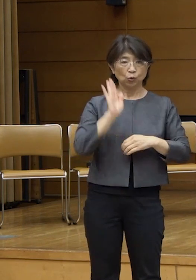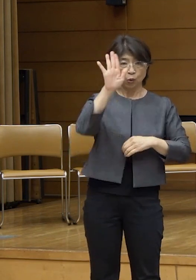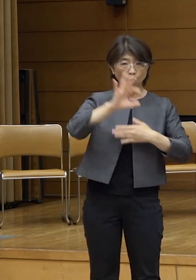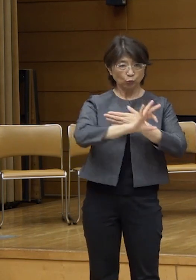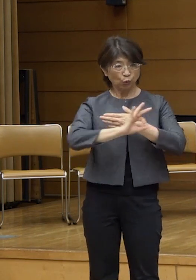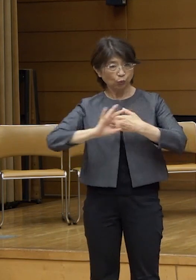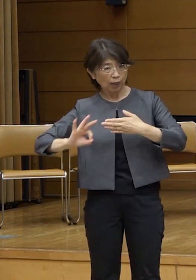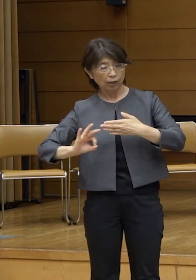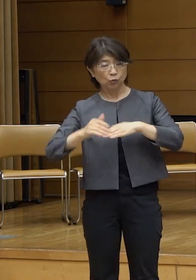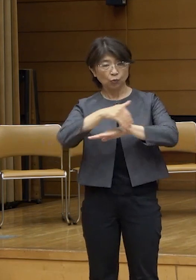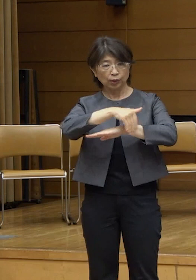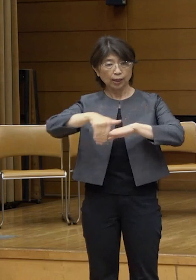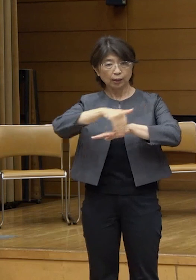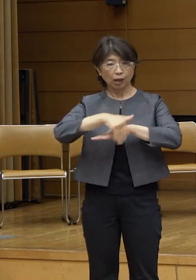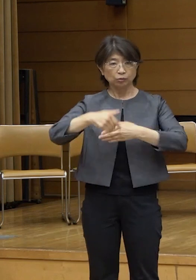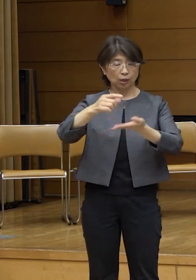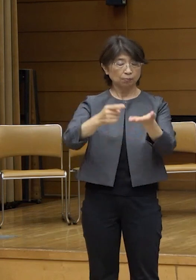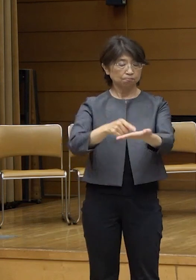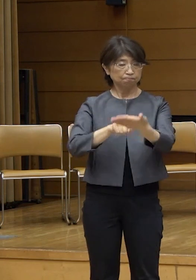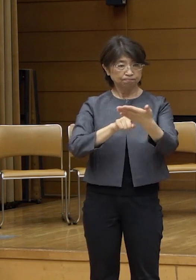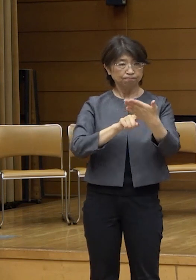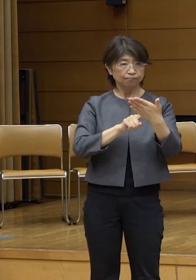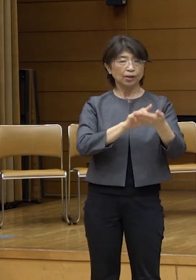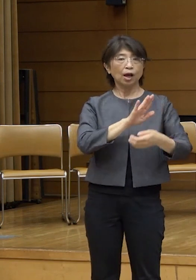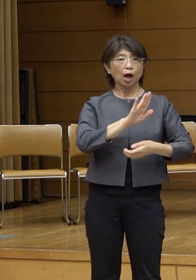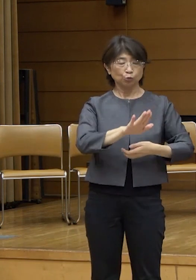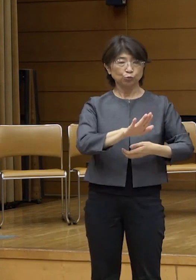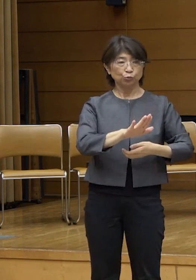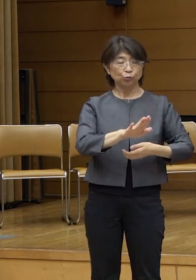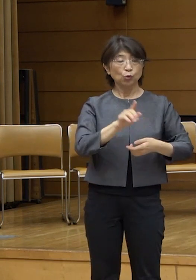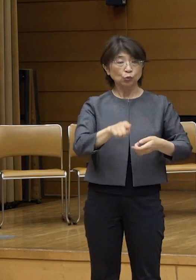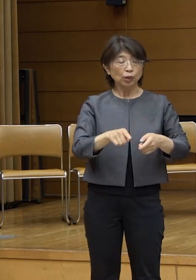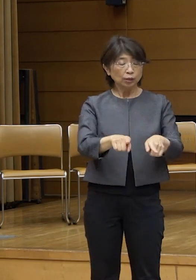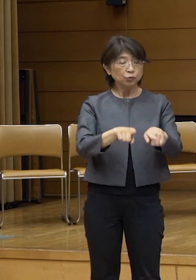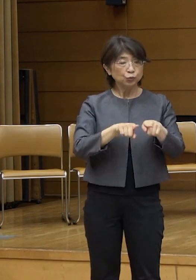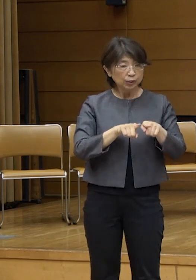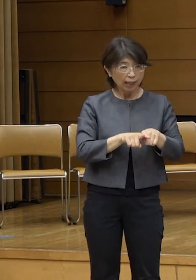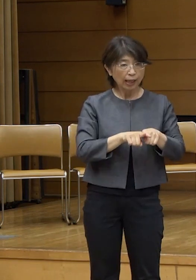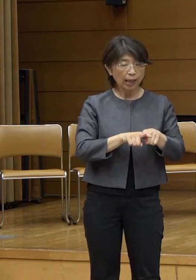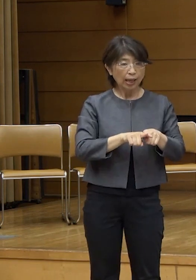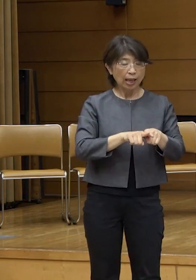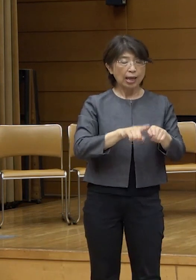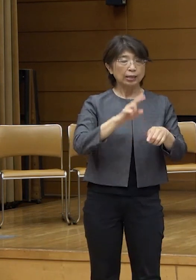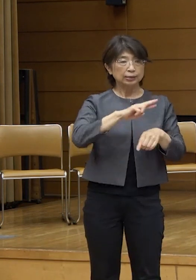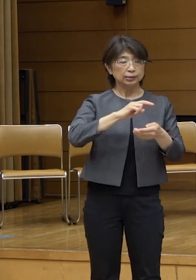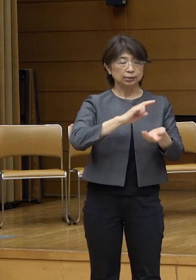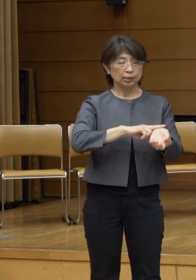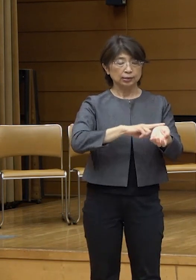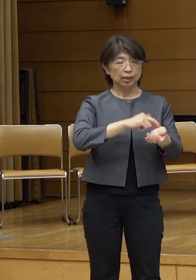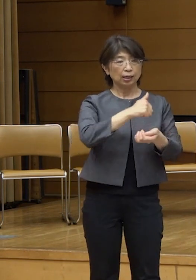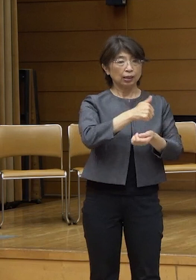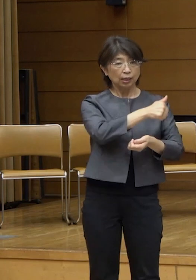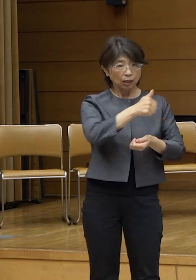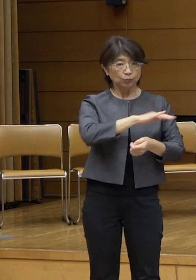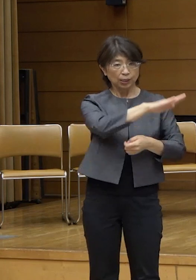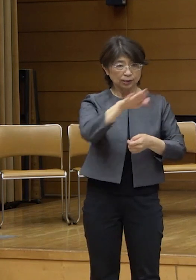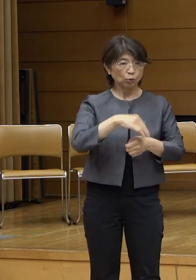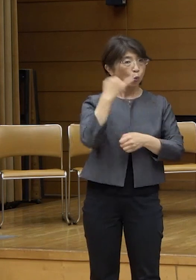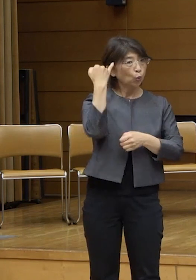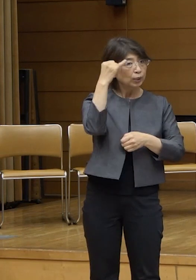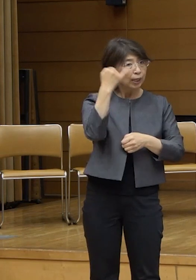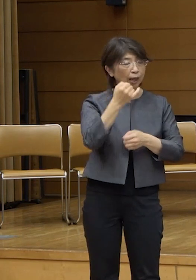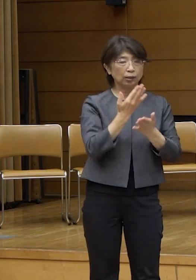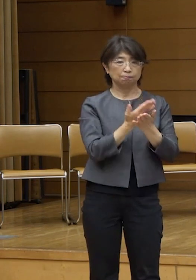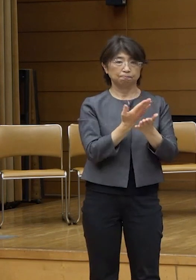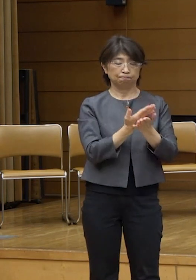後のその計画が出てまいりますので、そういったものについて先生方のご意見いただく、こういったその節目節目で必要な時にお願い